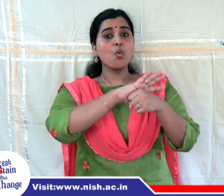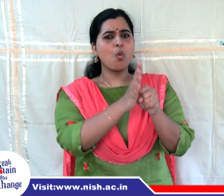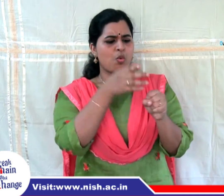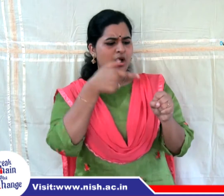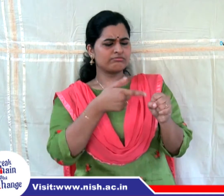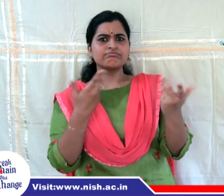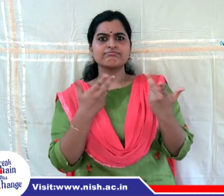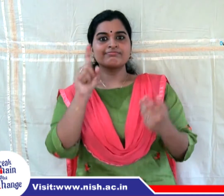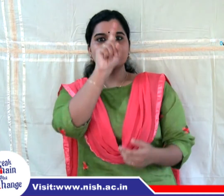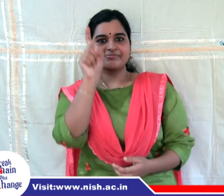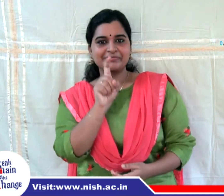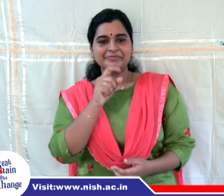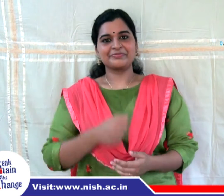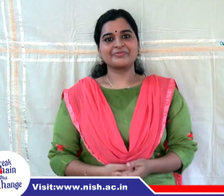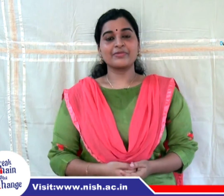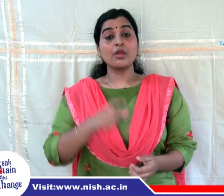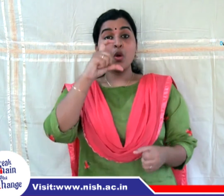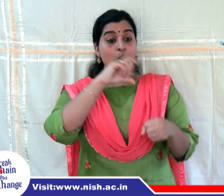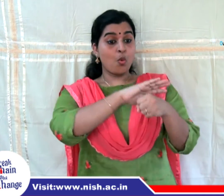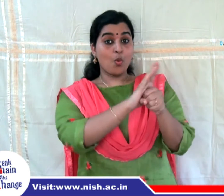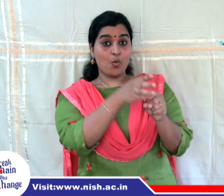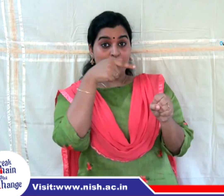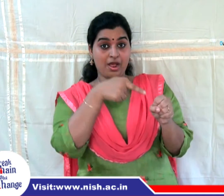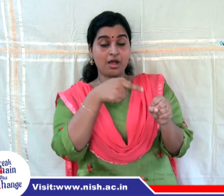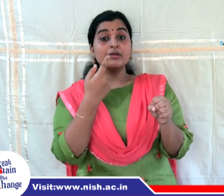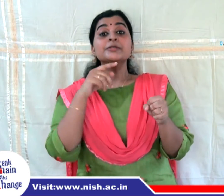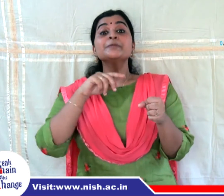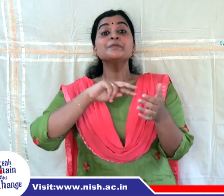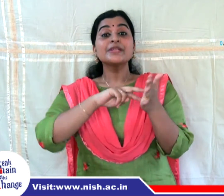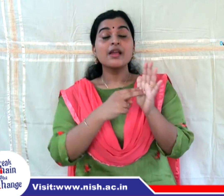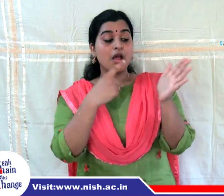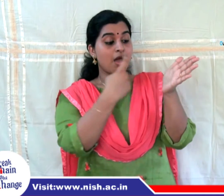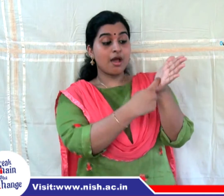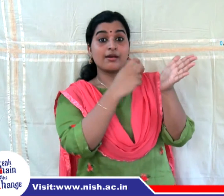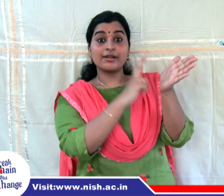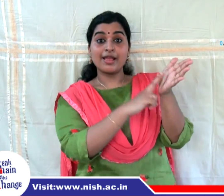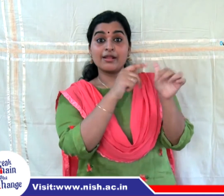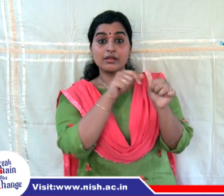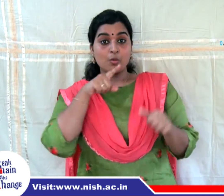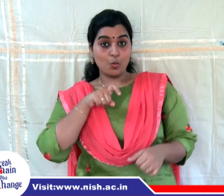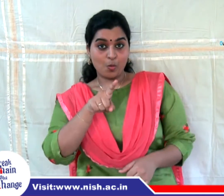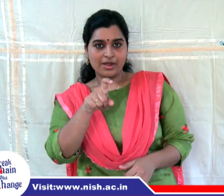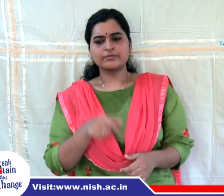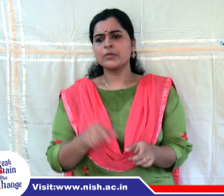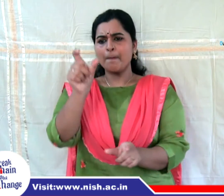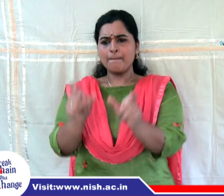എന്താണ് കൊറോണ വൈറസ്? കൊറോണ വൈറസ് ഒരു RNA വൈറസാണ്. മനുഷ്യർ, മൃഗങ്ങൾ,